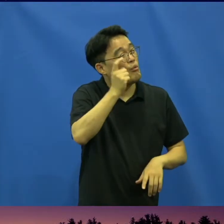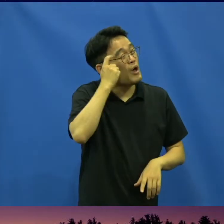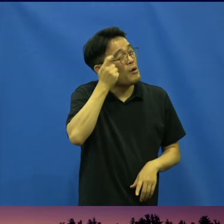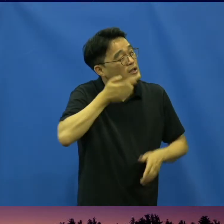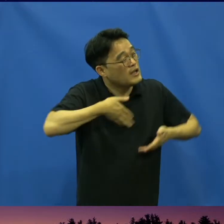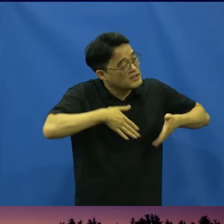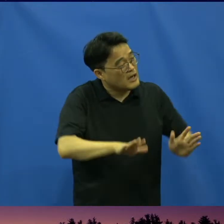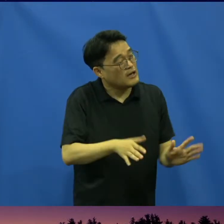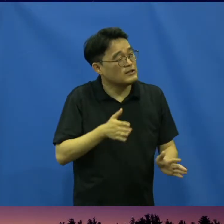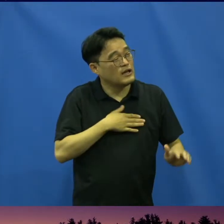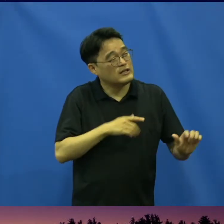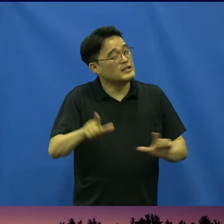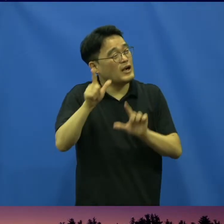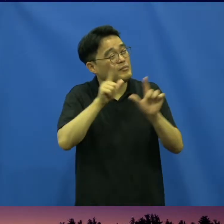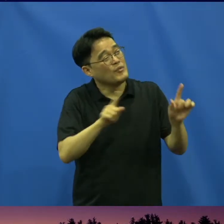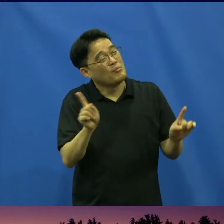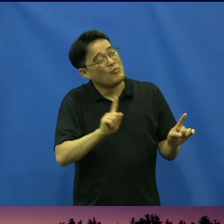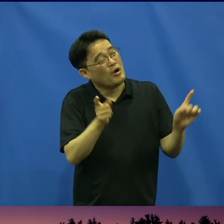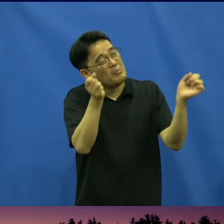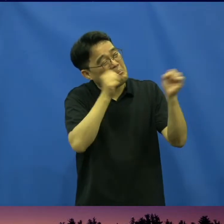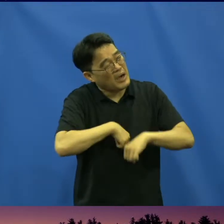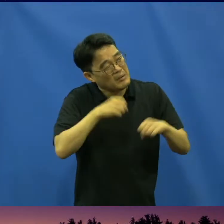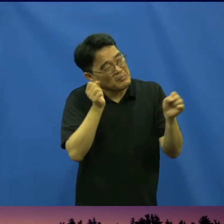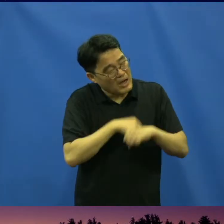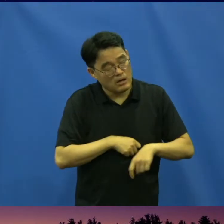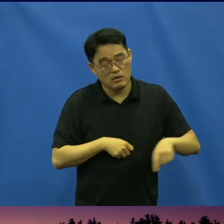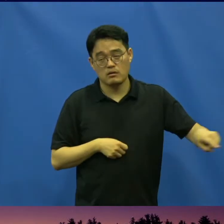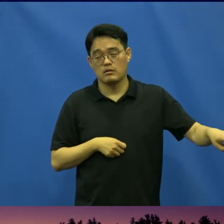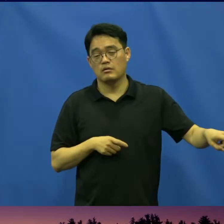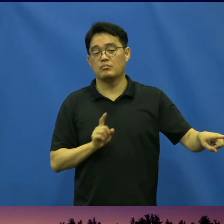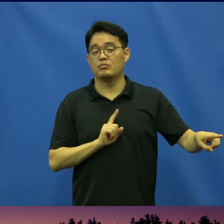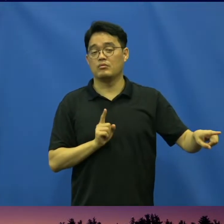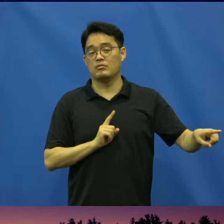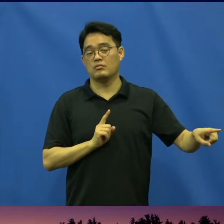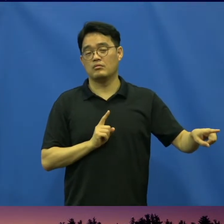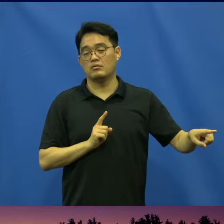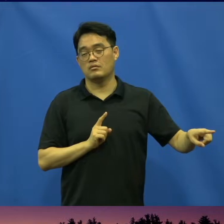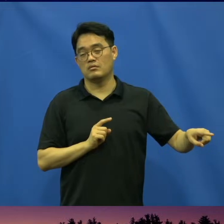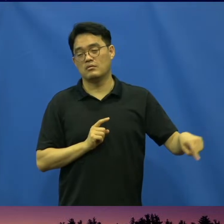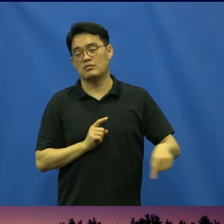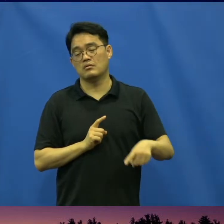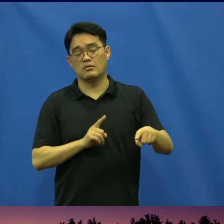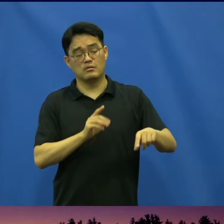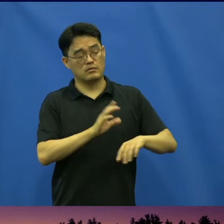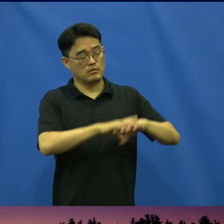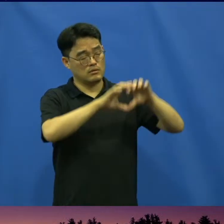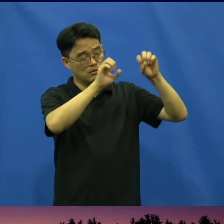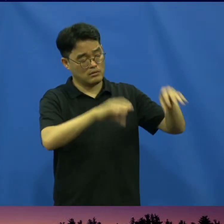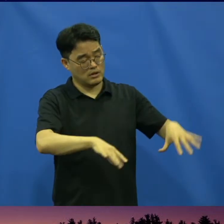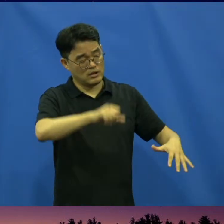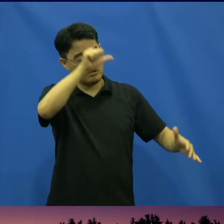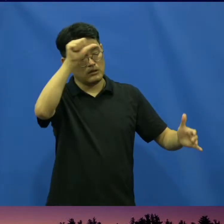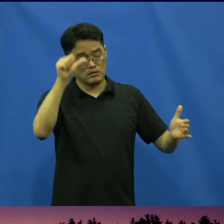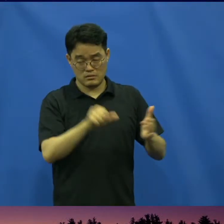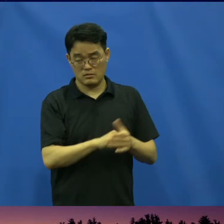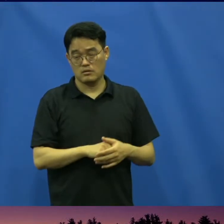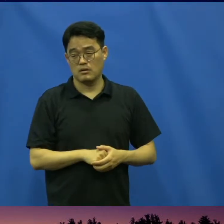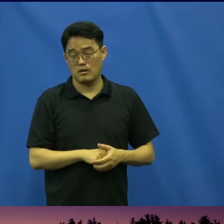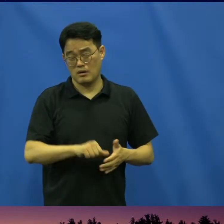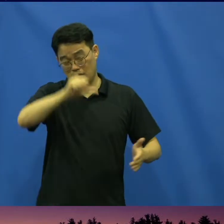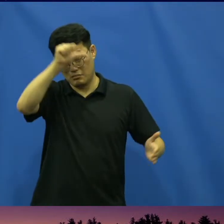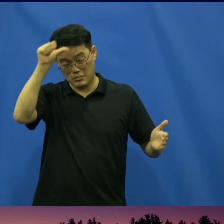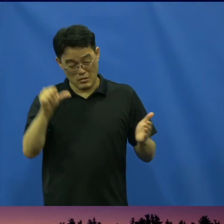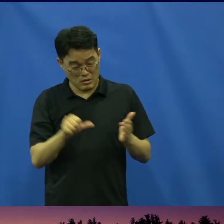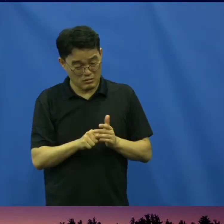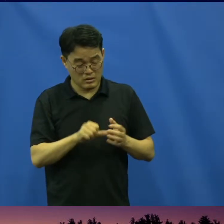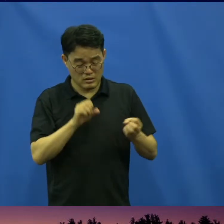자기의 존재 자체가 몰라요. 그러니까 그거 하나 일평생 답을 얻지 못하니까